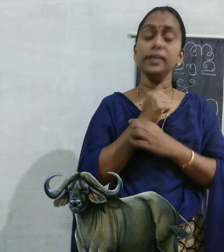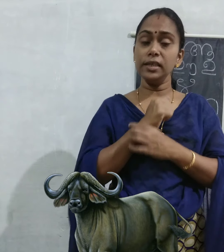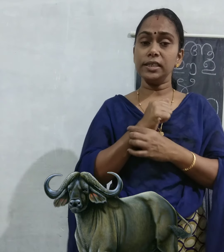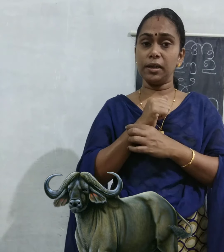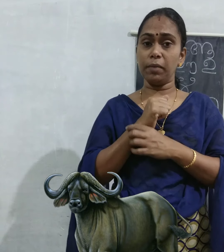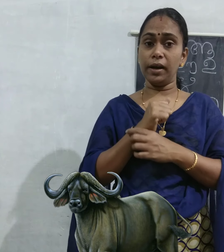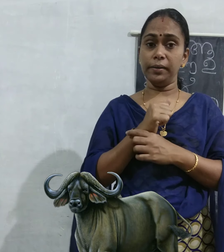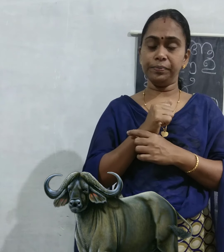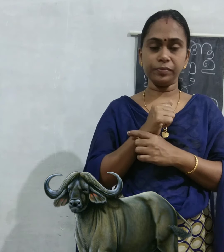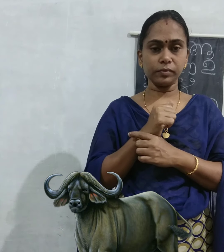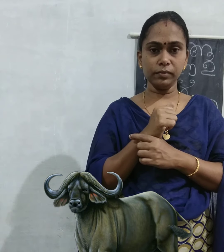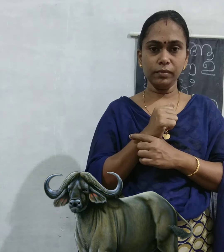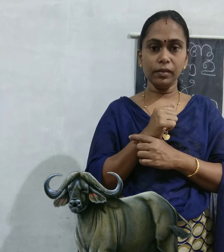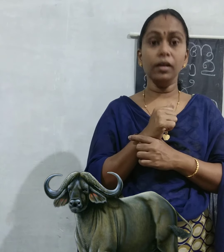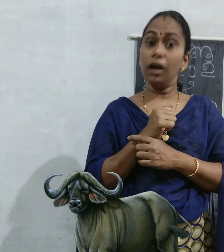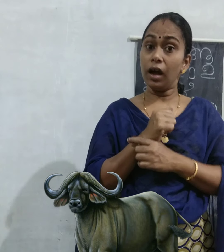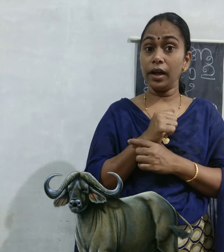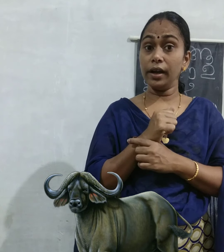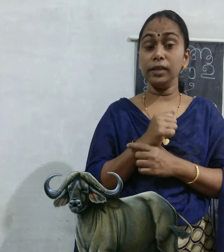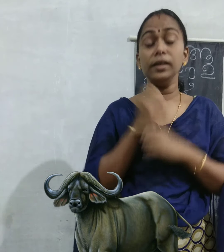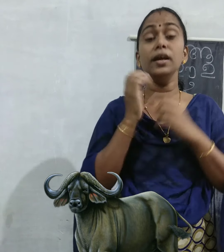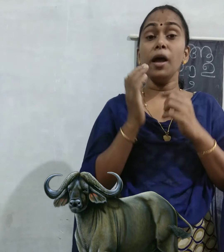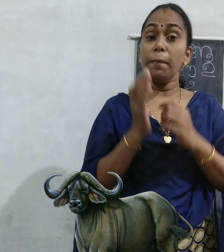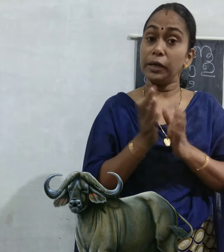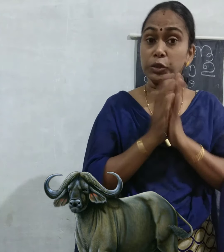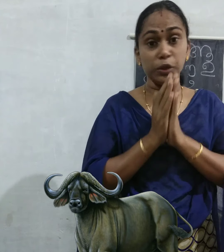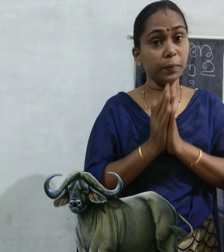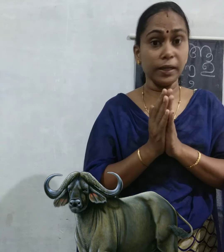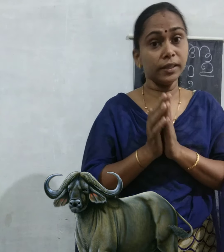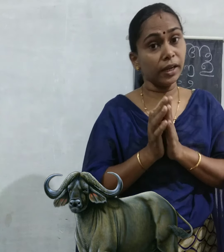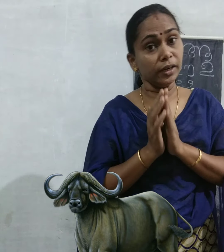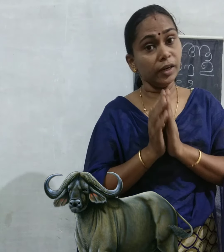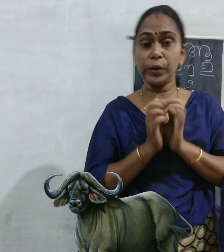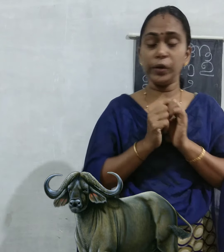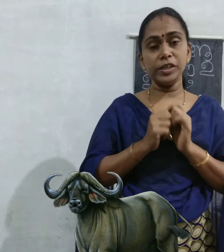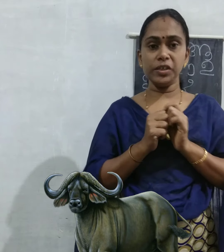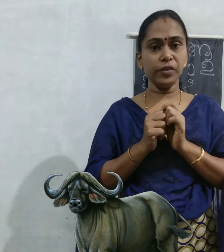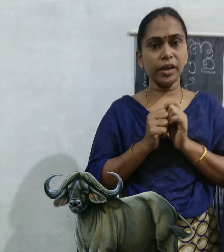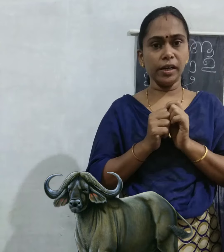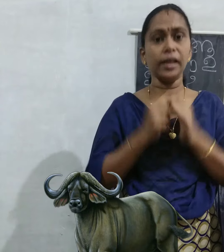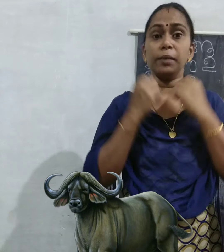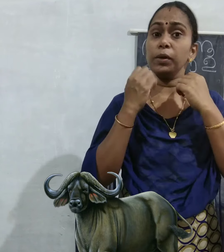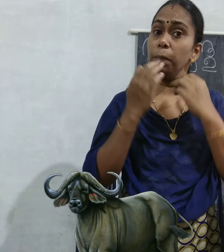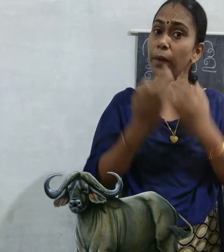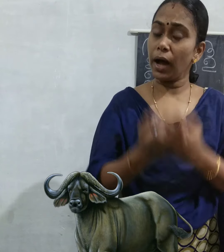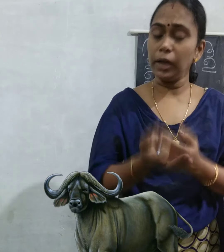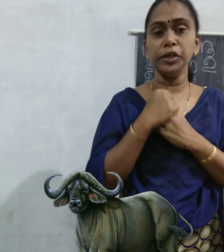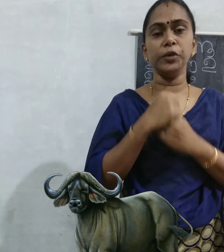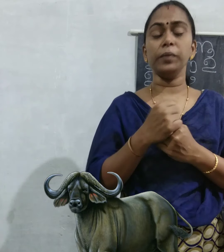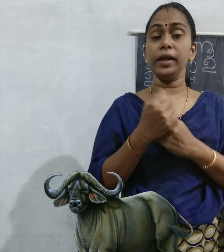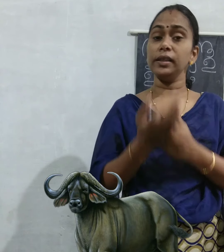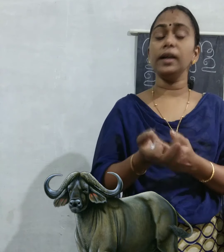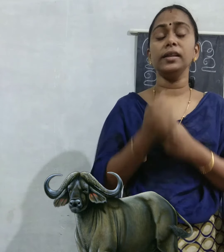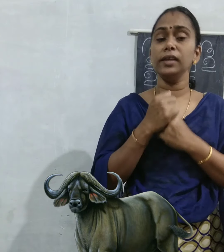എന്തിന്റെ ചിത്രമാണ്? ആരാണിത്? പശുവിന്റെ മാളിൽ തന്നെ ഉള്ള ഒരു ജീവിയാണ് അല്ലെ, നമുക്ക് പാല് തരും. എന്താണിതെന്ന്